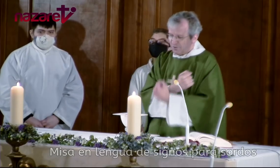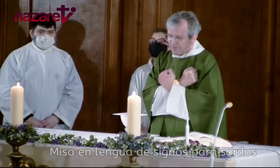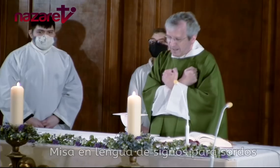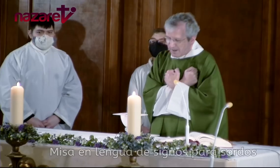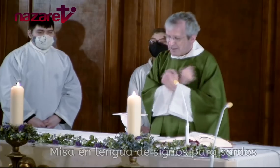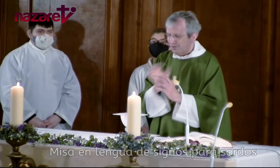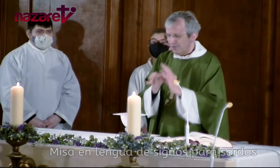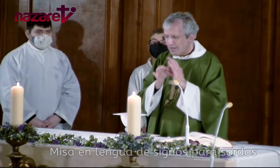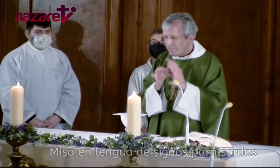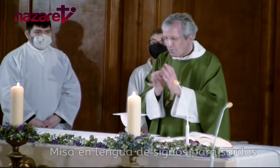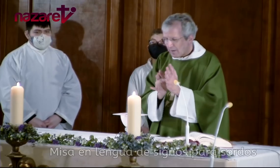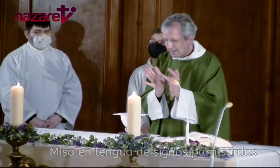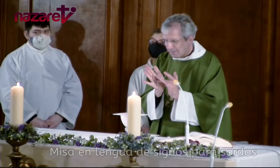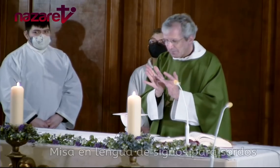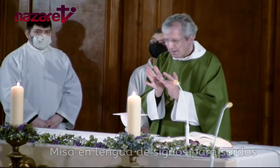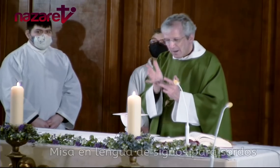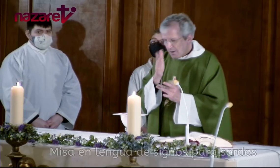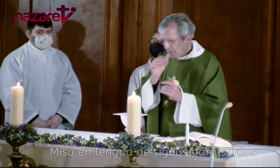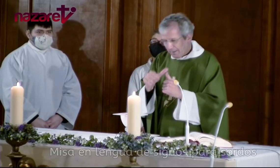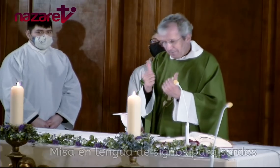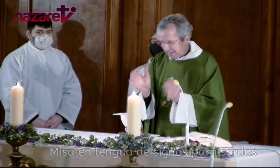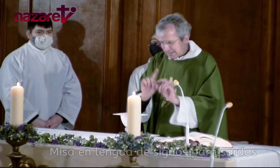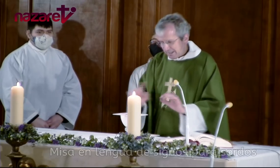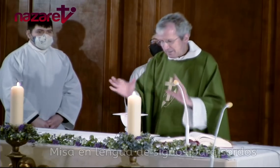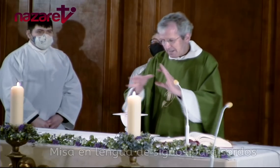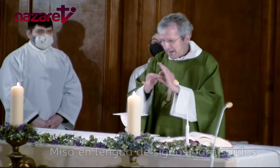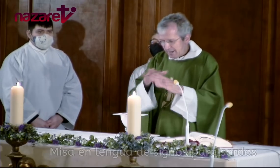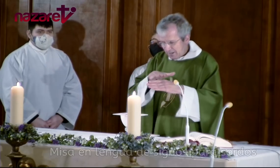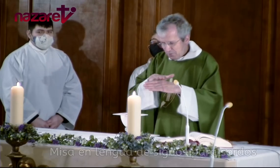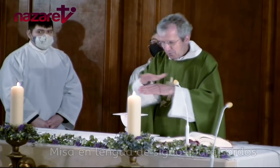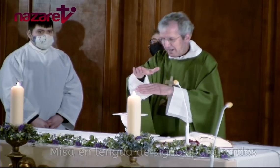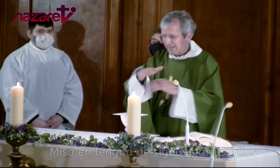te abrazo y me uno a ti. No permitas que me separe nunca de ti.